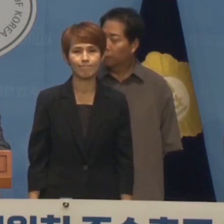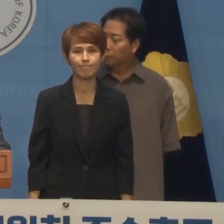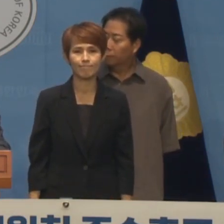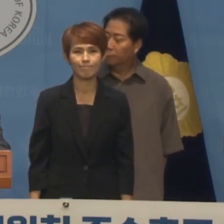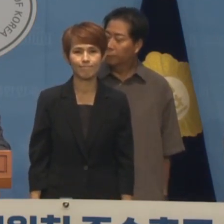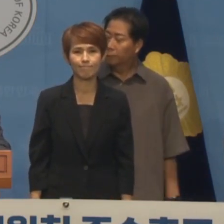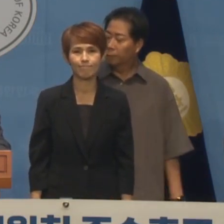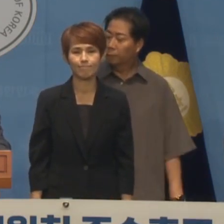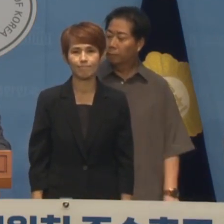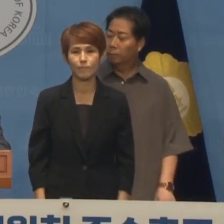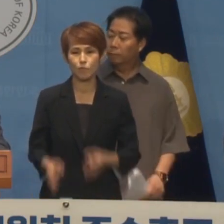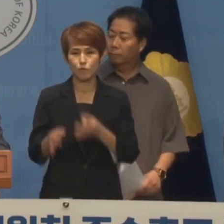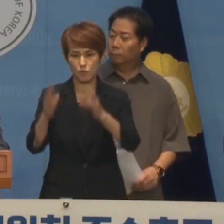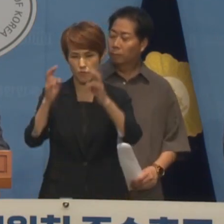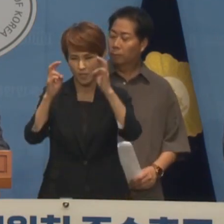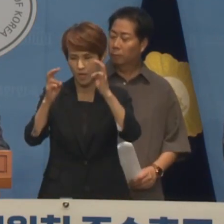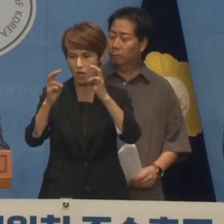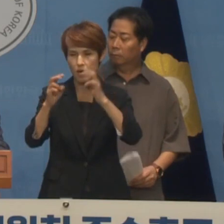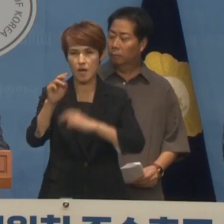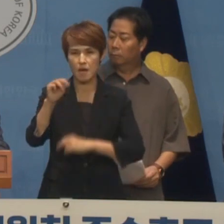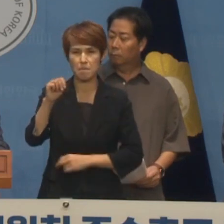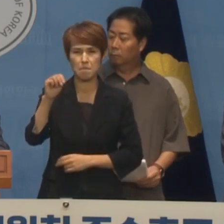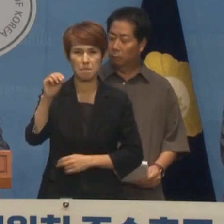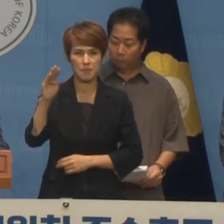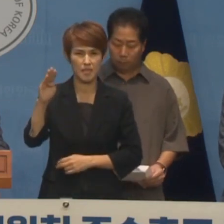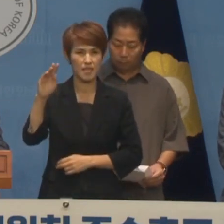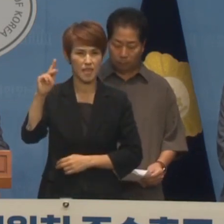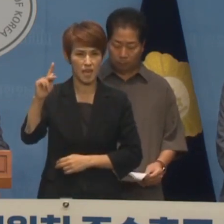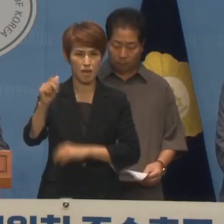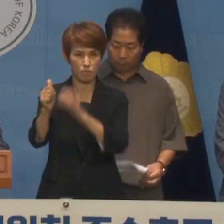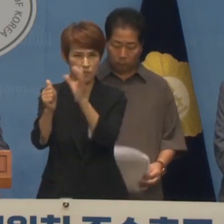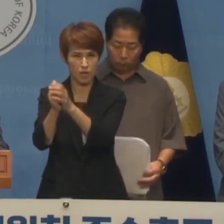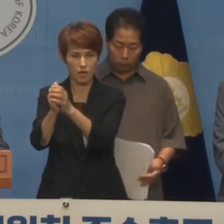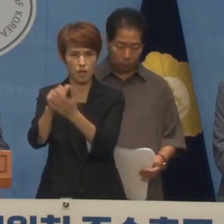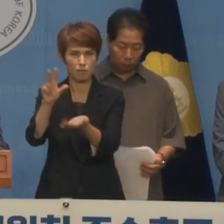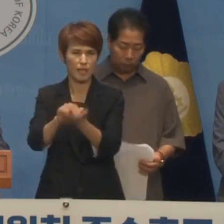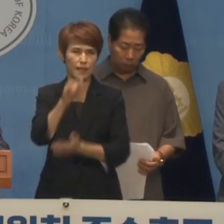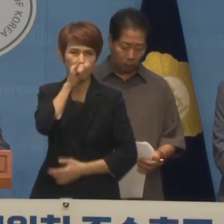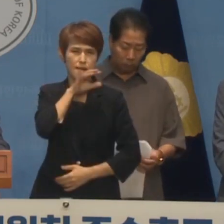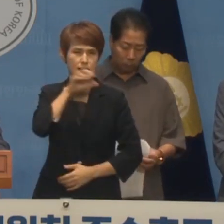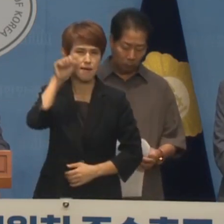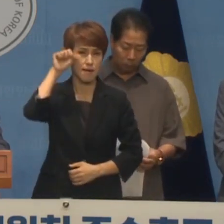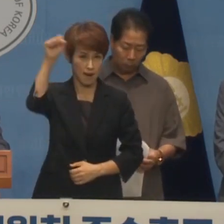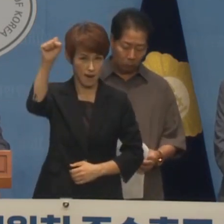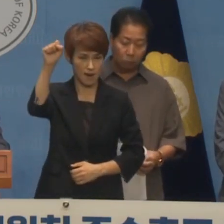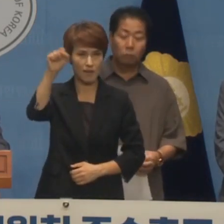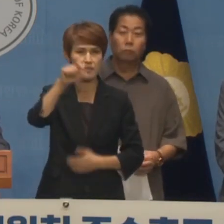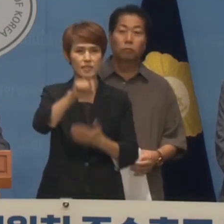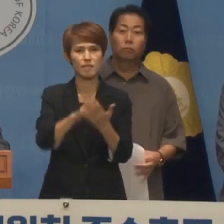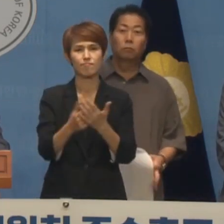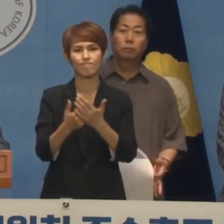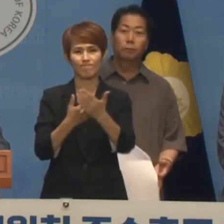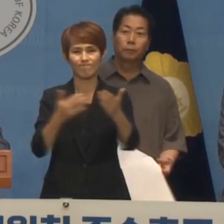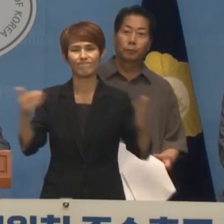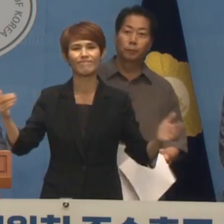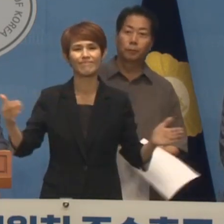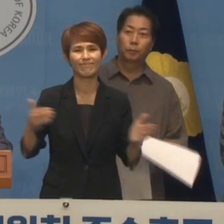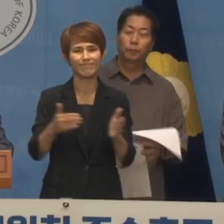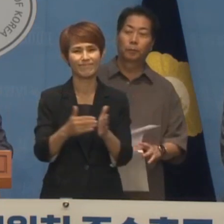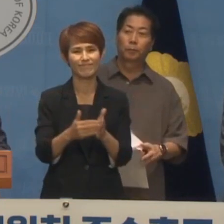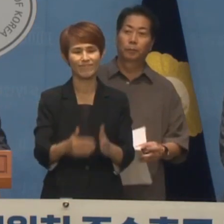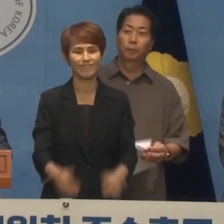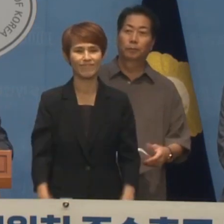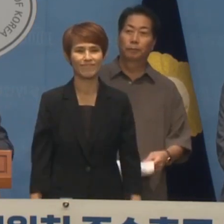이것으로 투기자분 MBK 위탁운용사 선정 규탄 국민연금 수탁자 책임이행 촉구 기자회견을